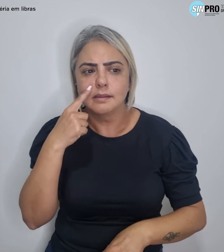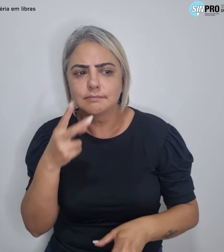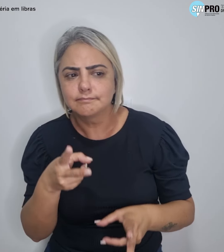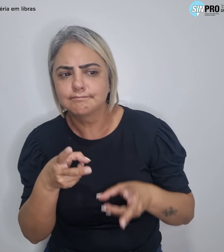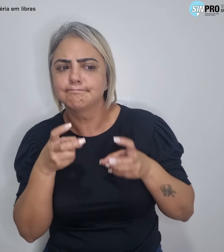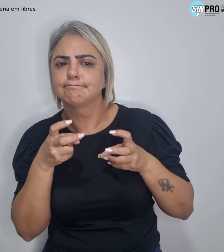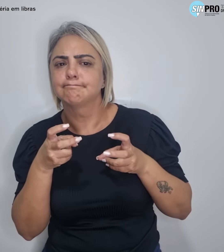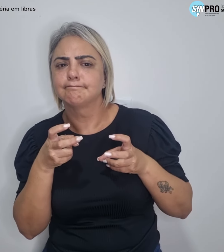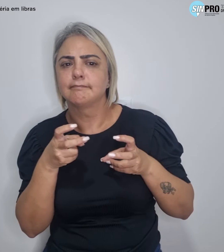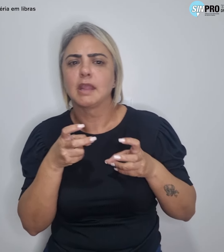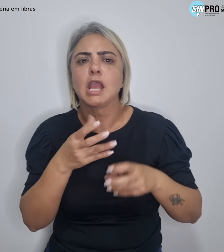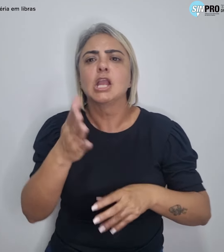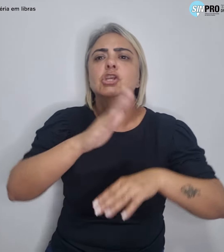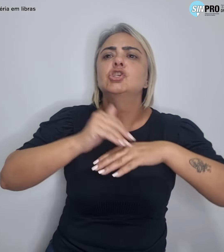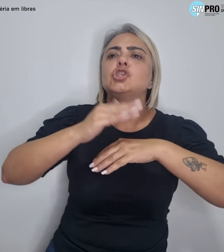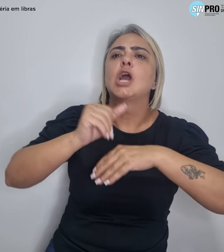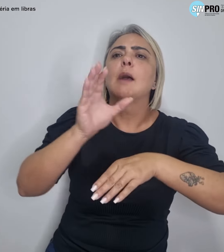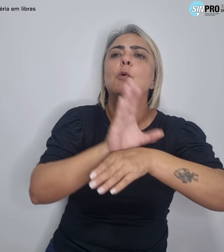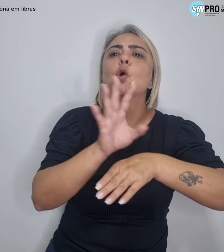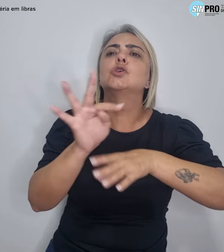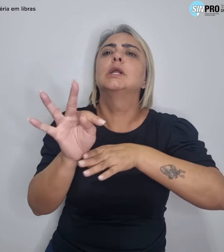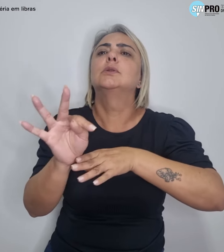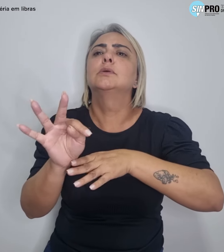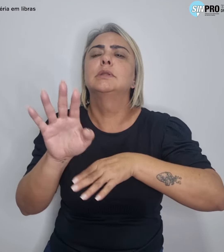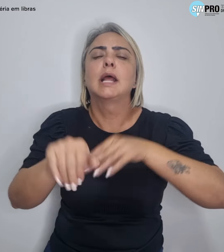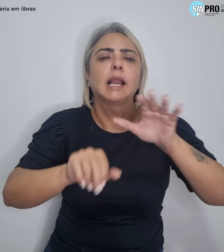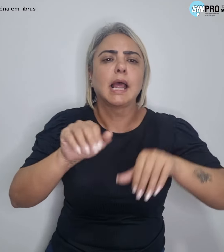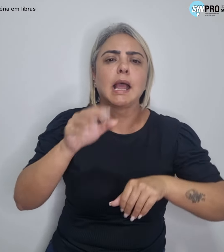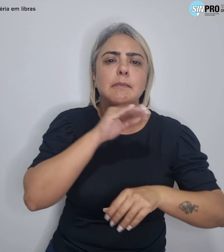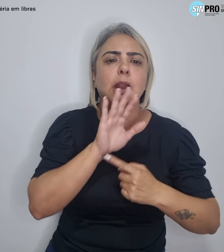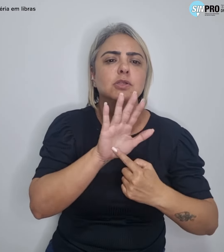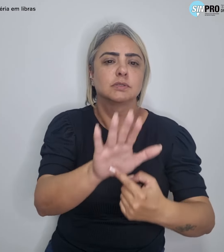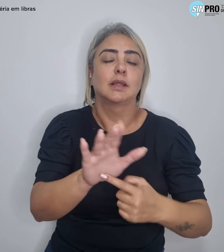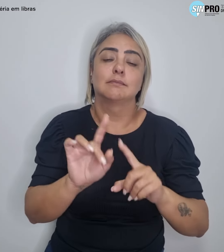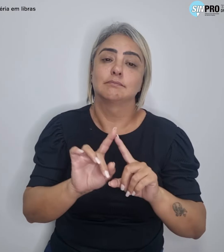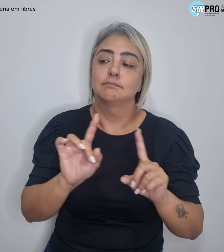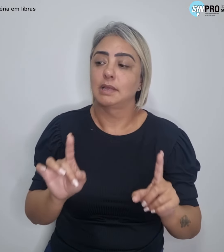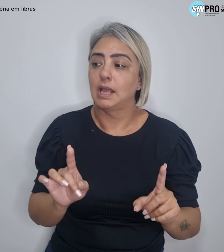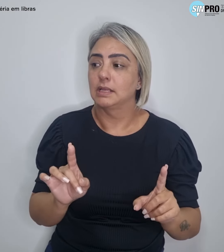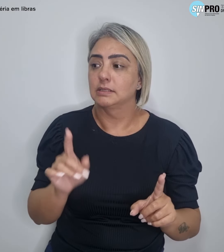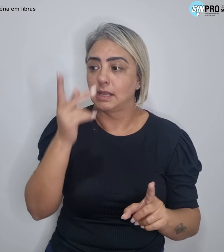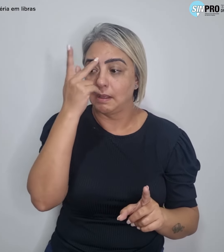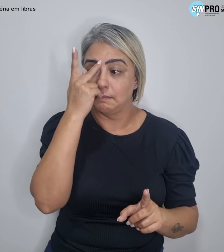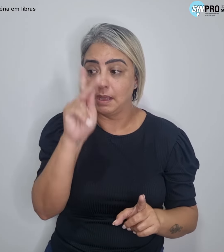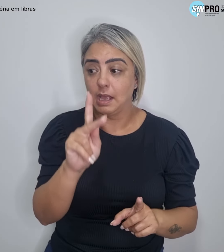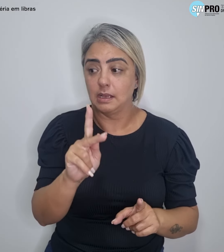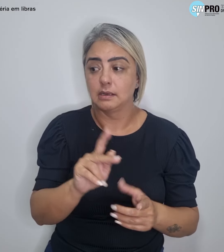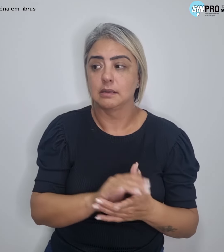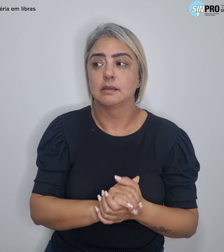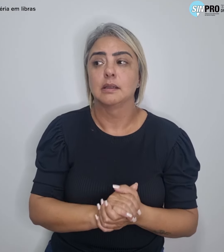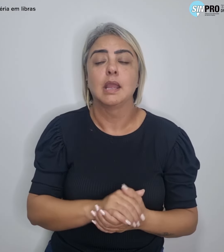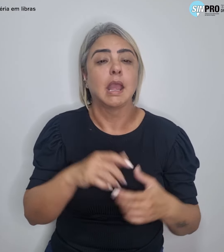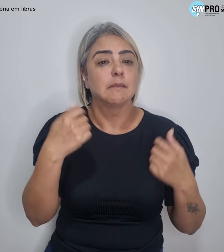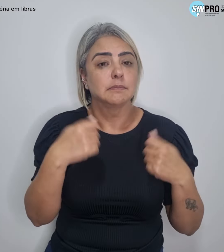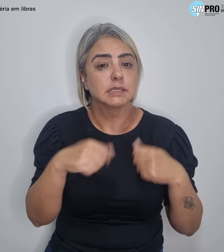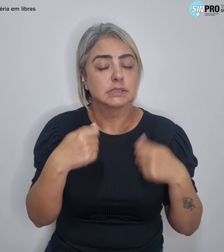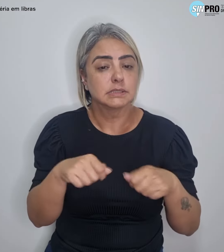Conselho Tutelar em diversas ocasiões. Mas, para além disso, é preciso educar